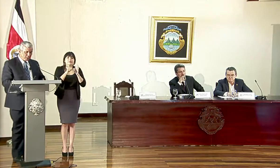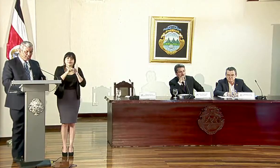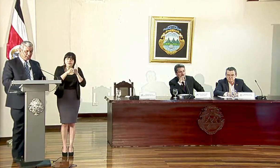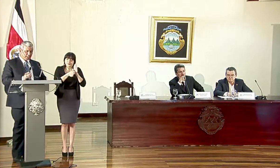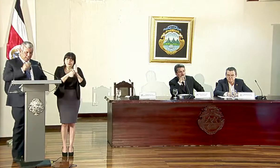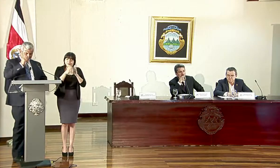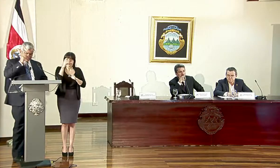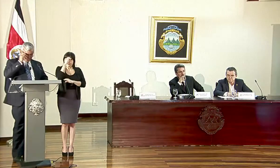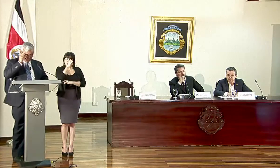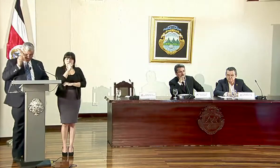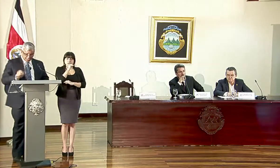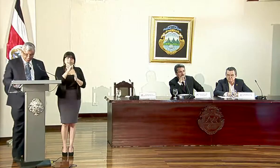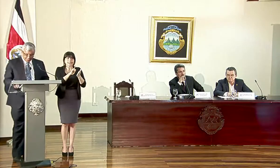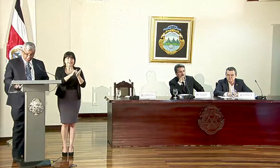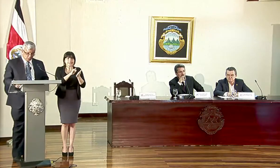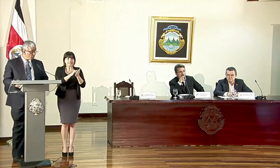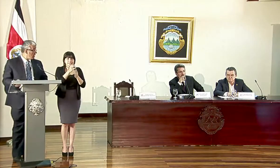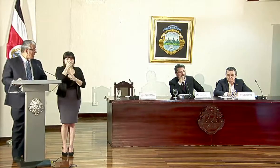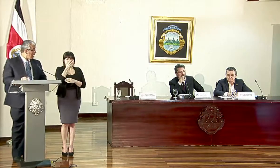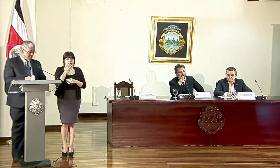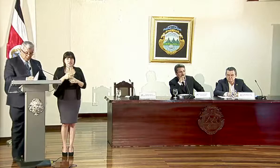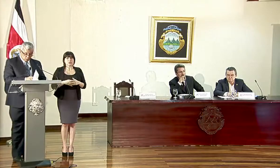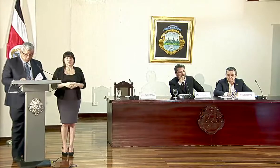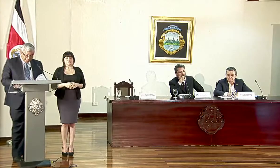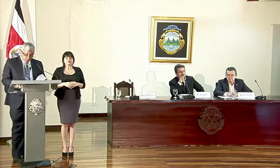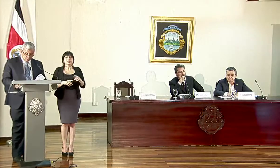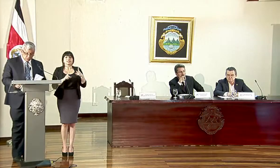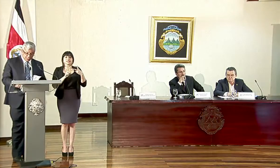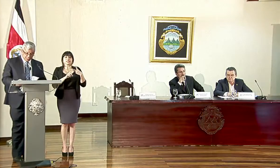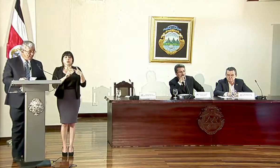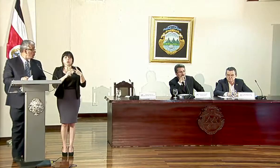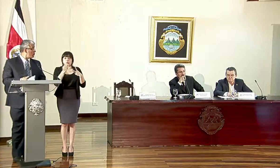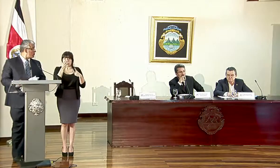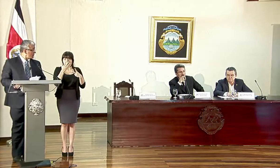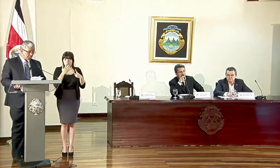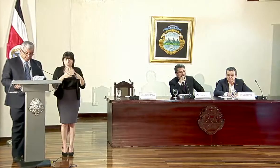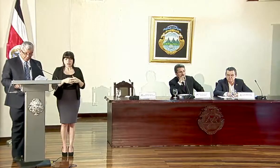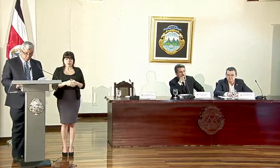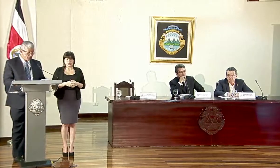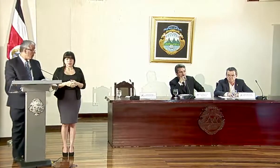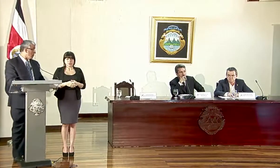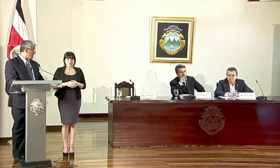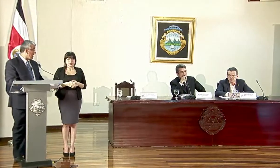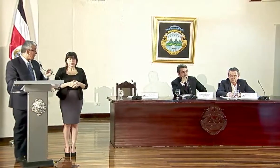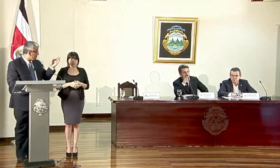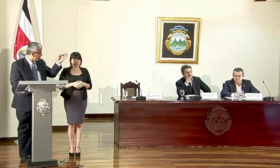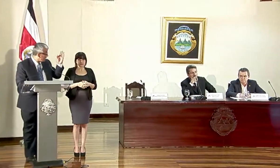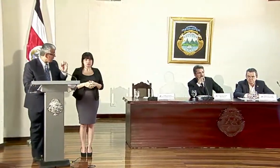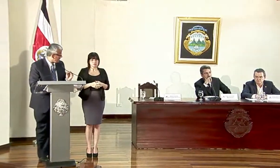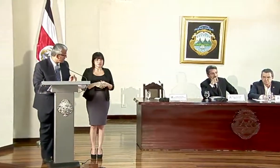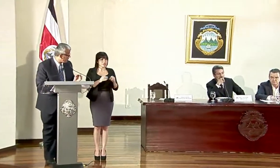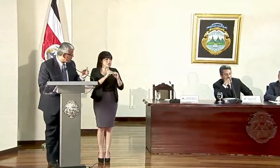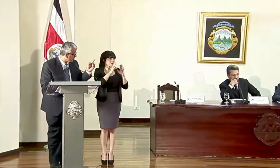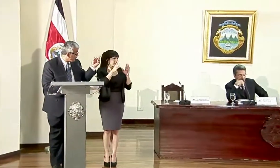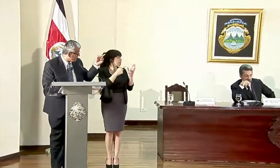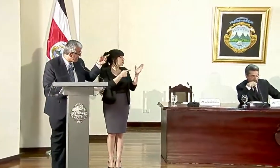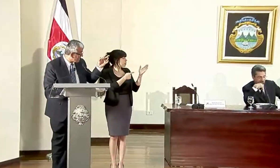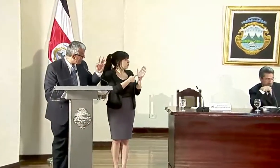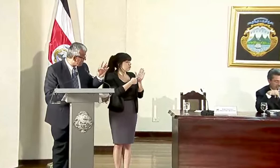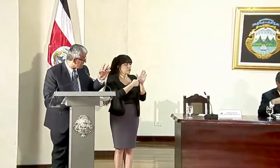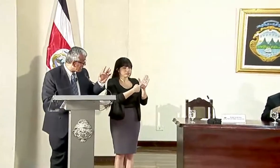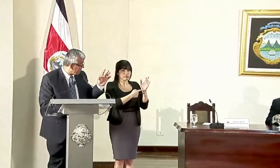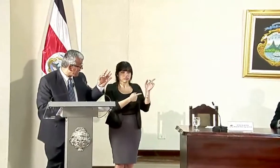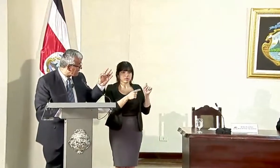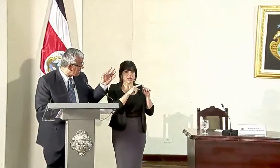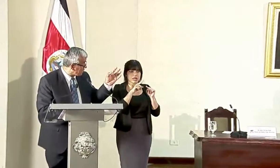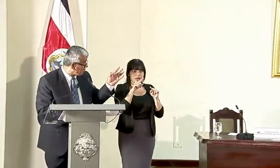y recoger ese dato. El segundo dato que queremos, bueno, y queda claramente recogido también aquí